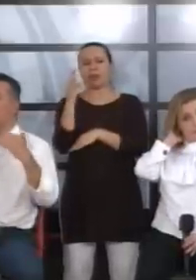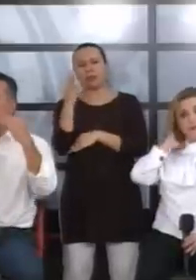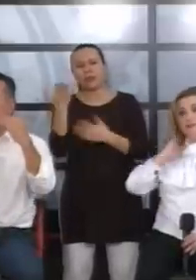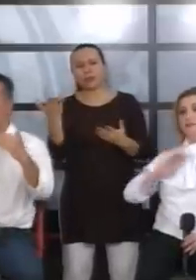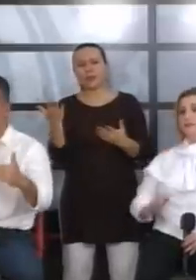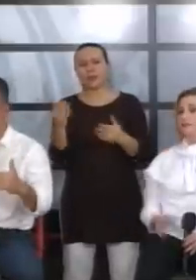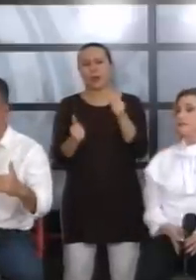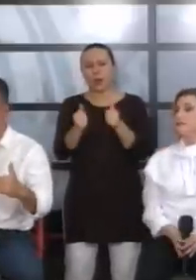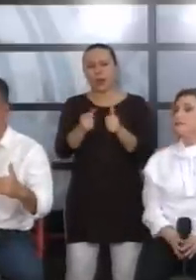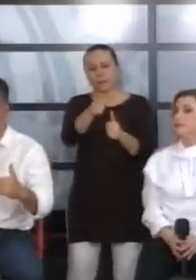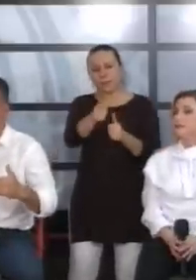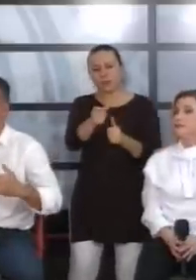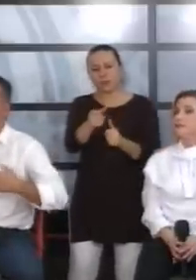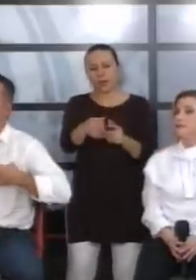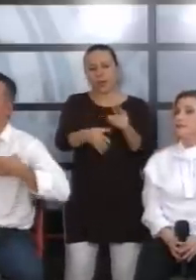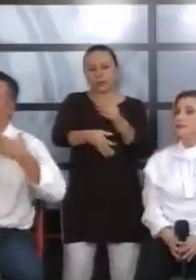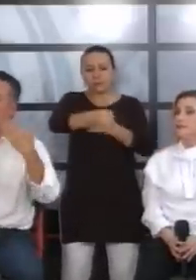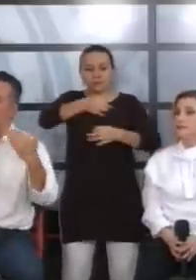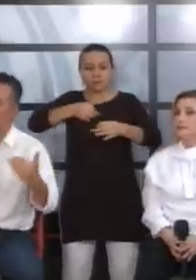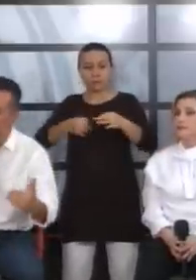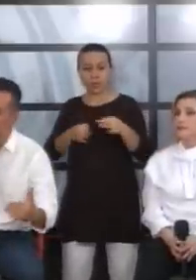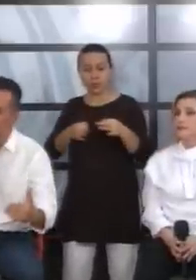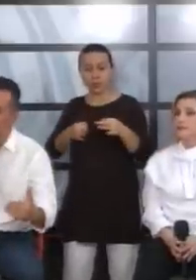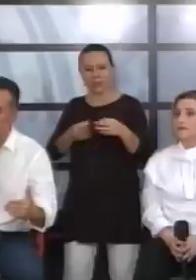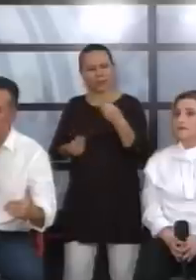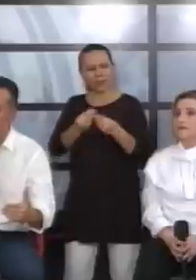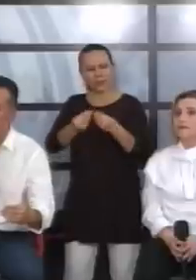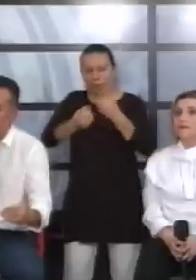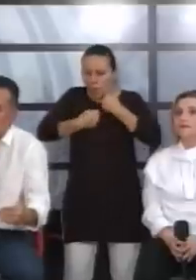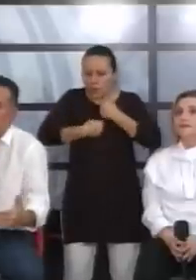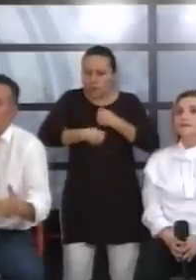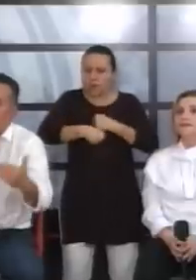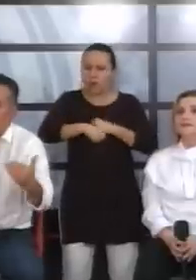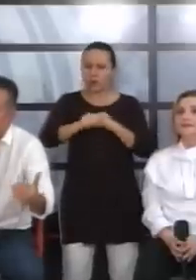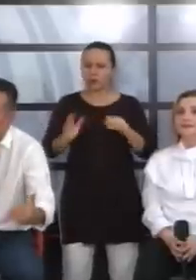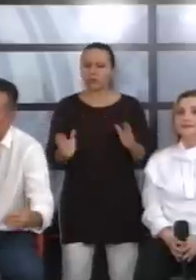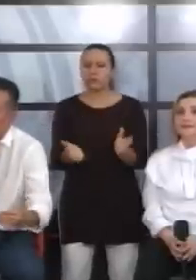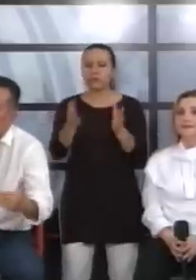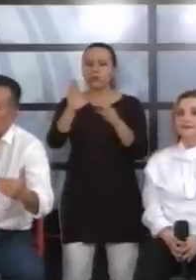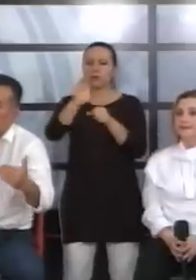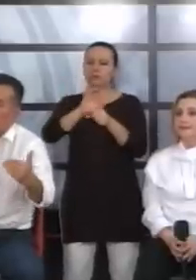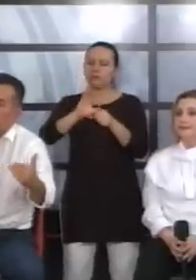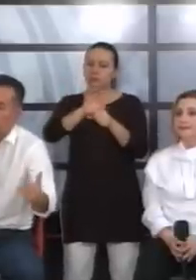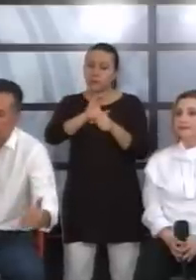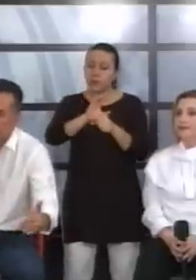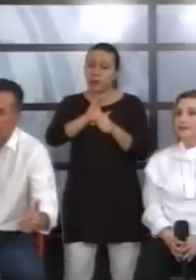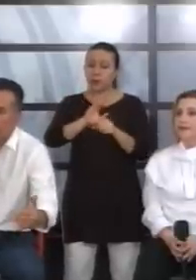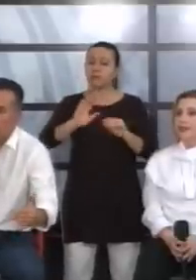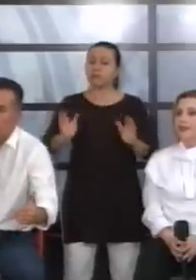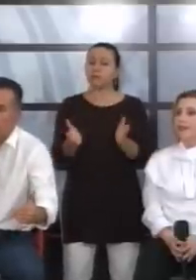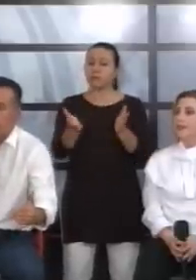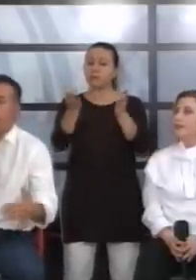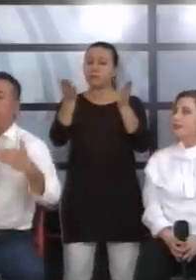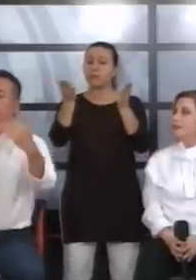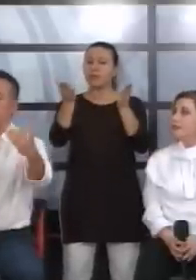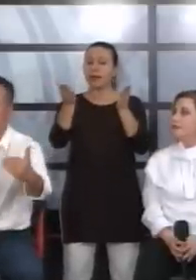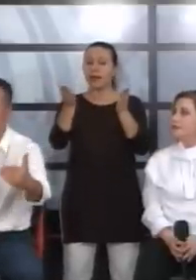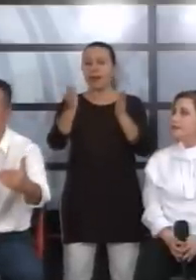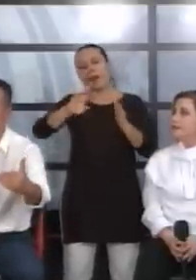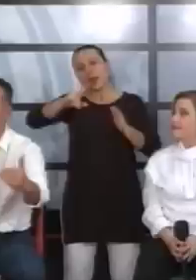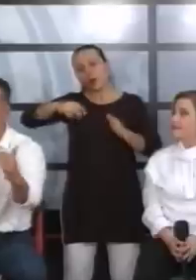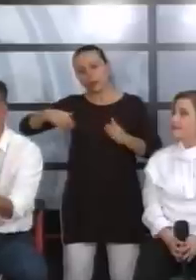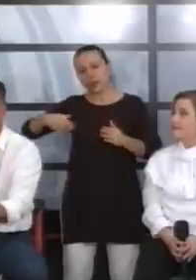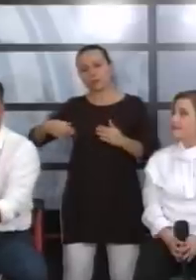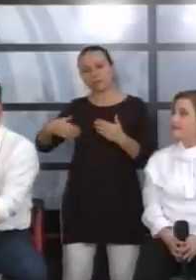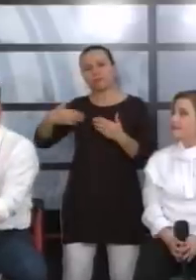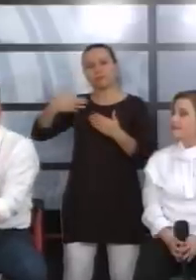tarea es que quien llegue logre dar lo mejor de sí para que la ciudad avance, para que la ciudad crezca y que el que siga